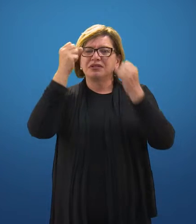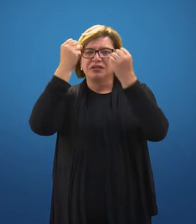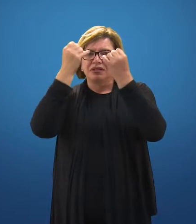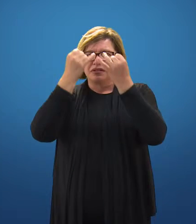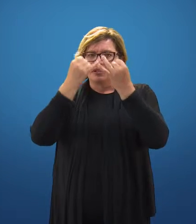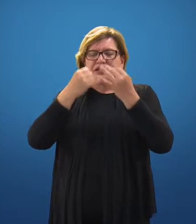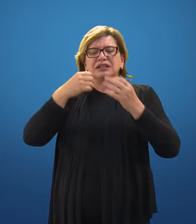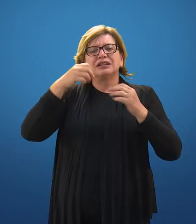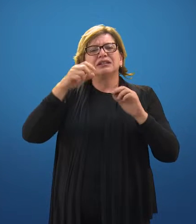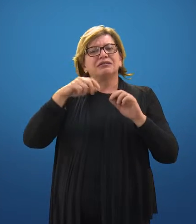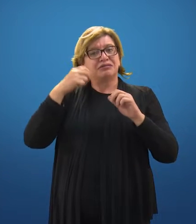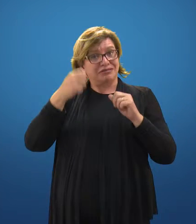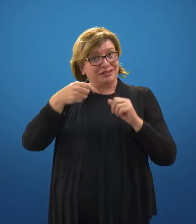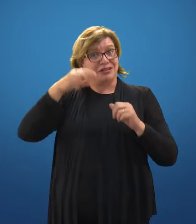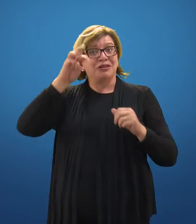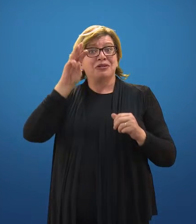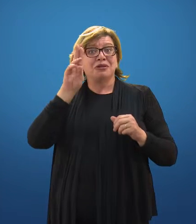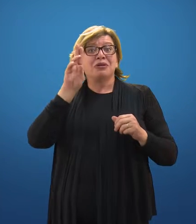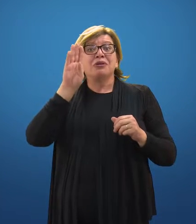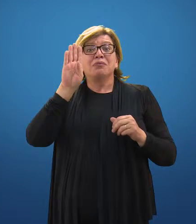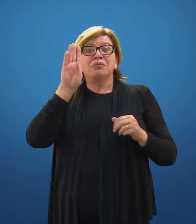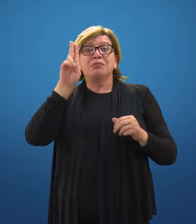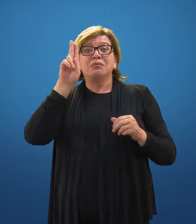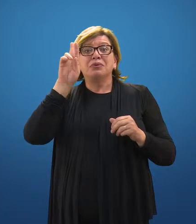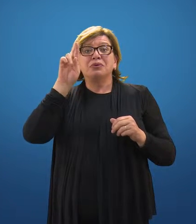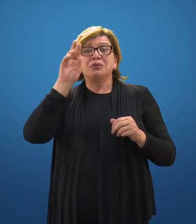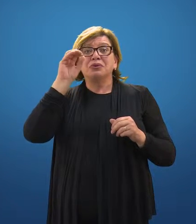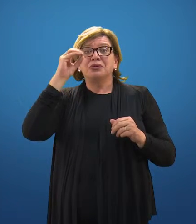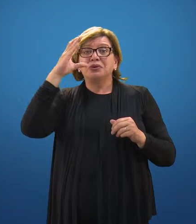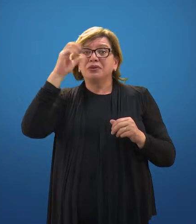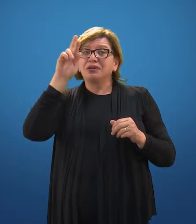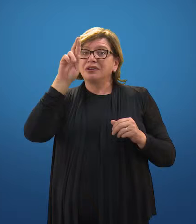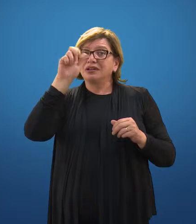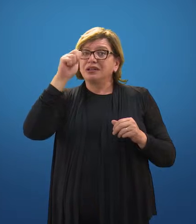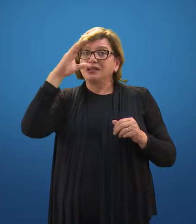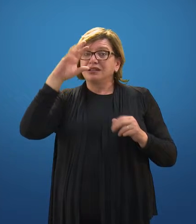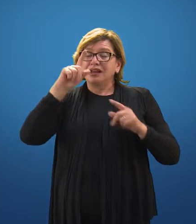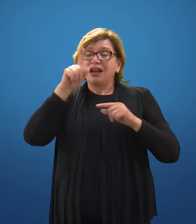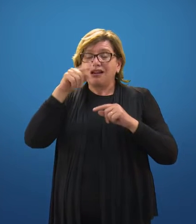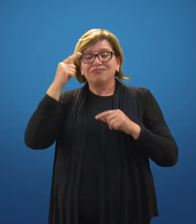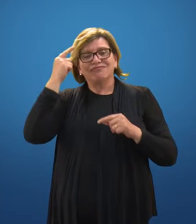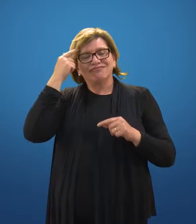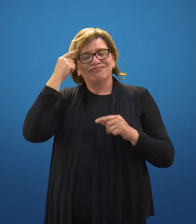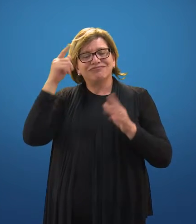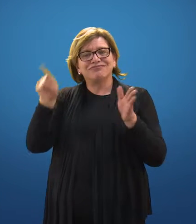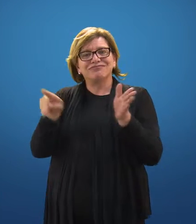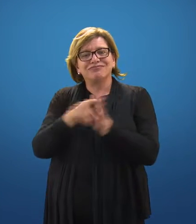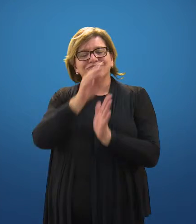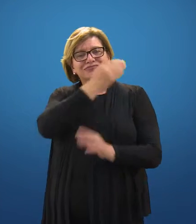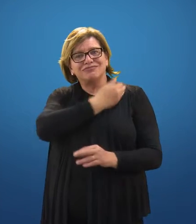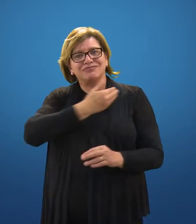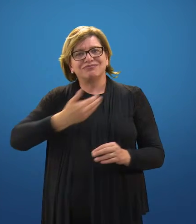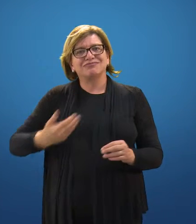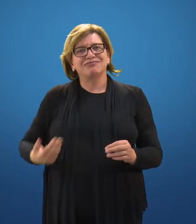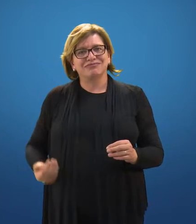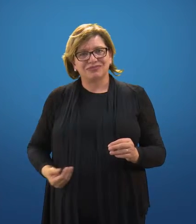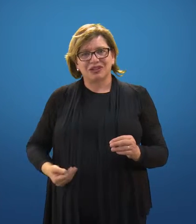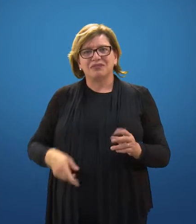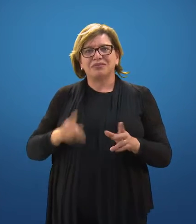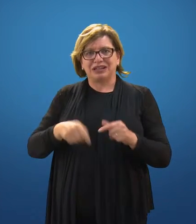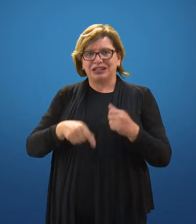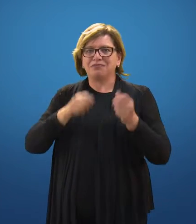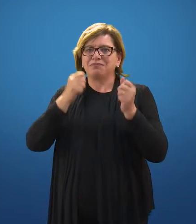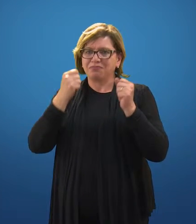que a burocracia ela é a forma como o Estado encontrou para se racionalizar, para que o Estado cumpra a